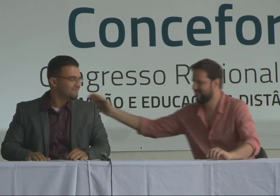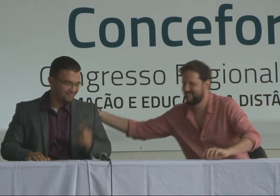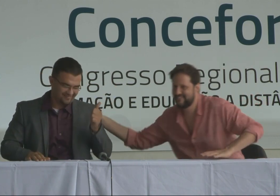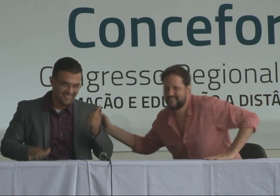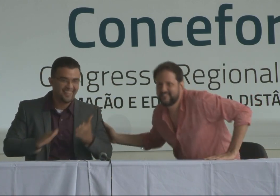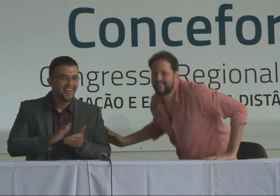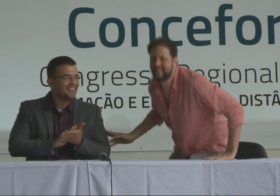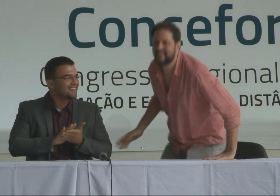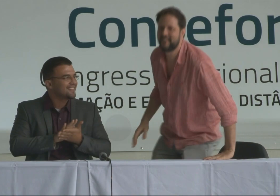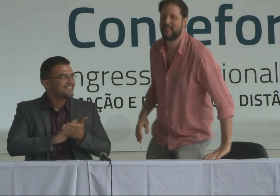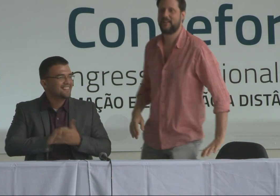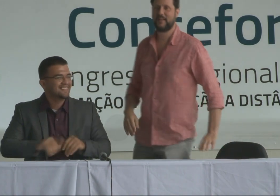Eu agradeço, Felipe. Muito obrigado.